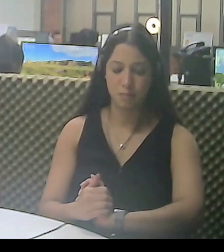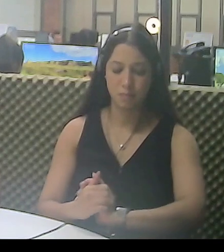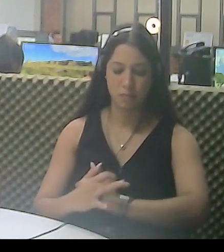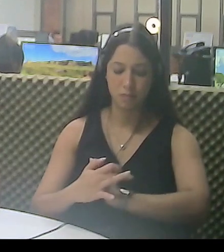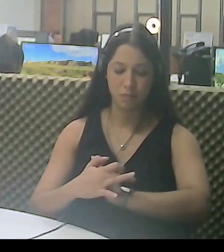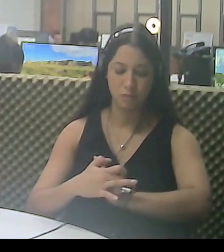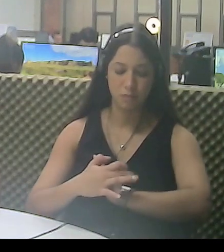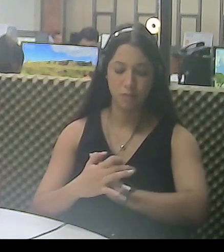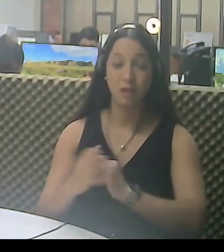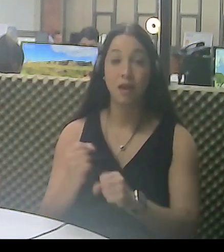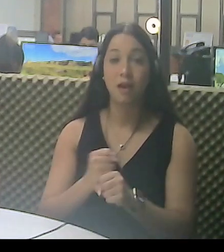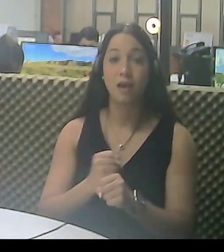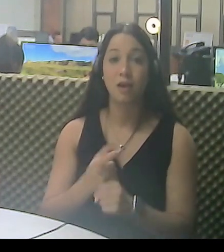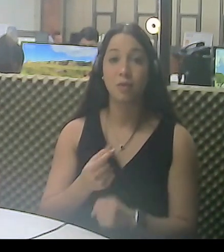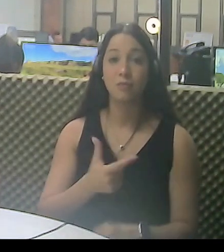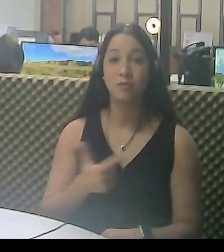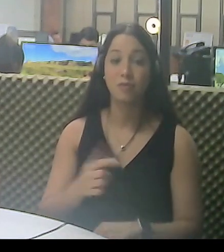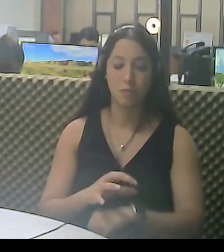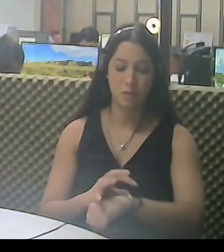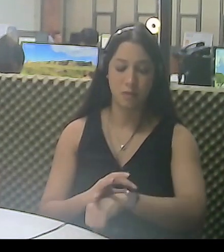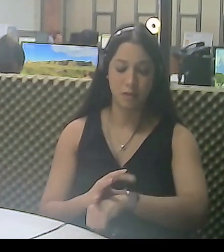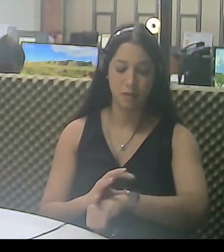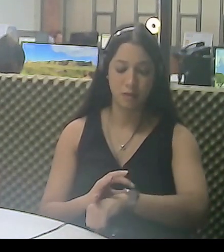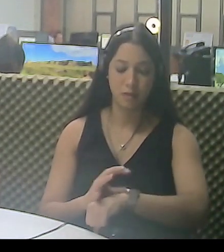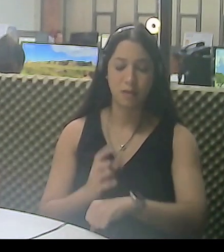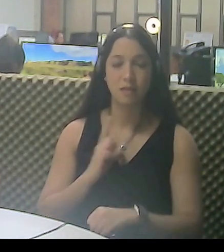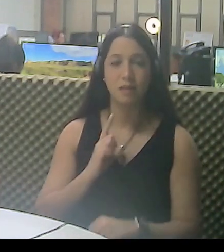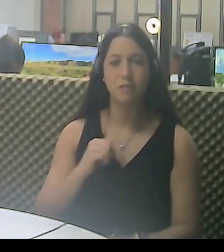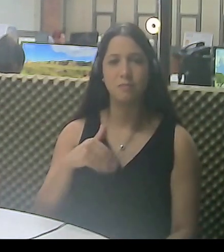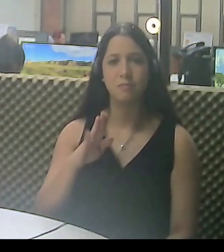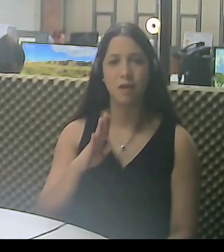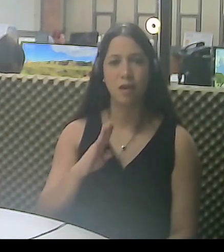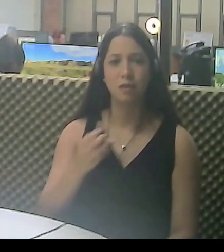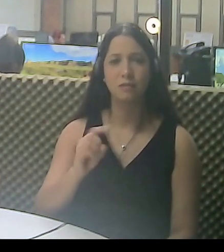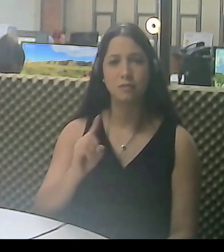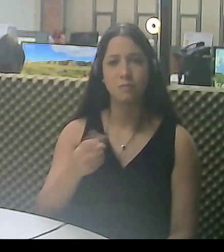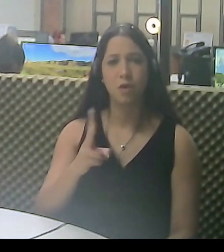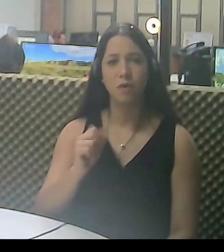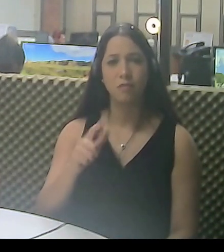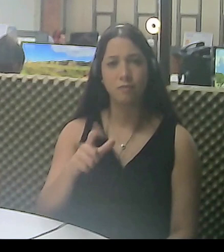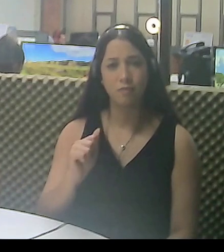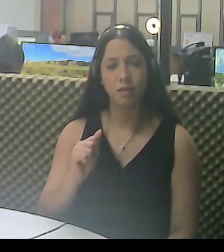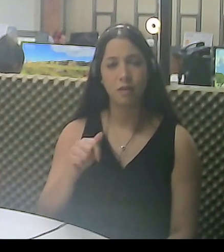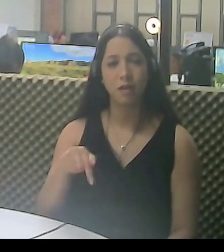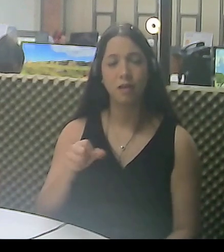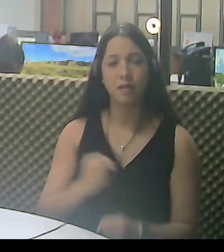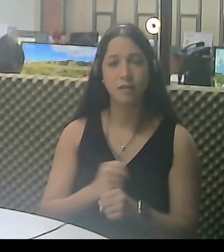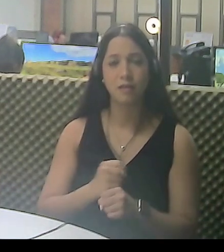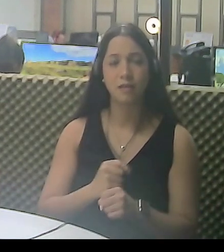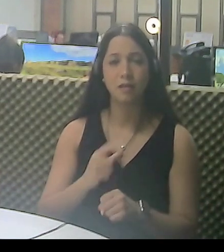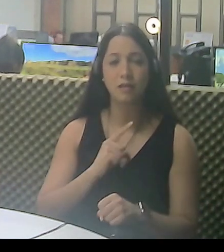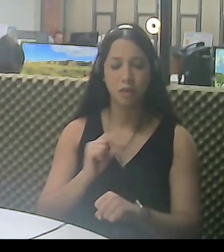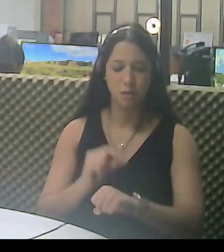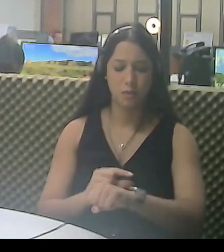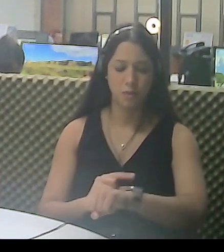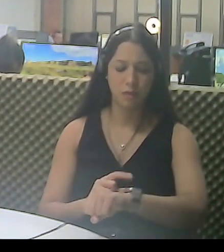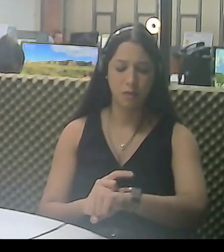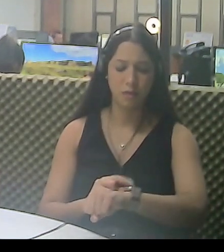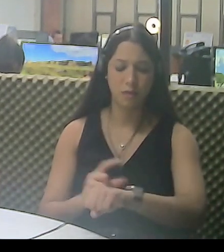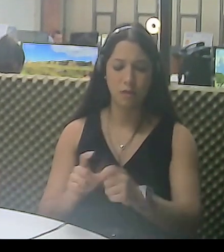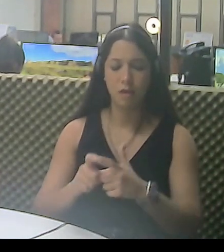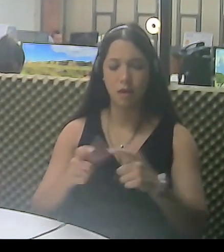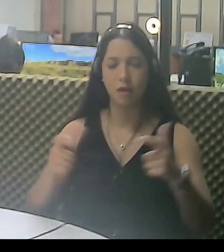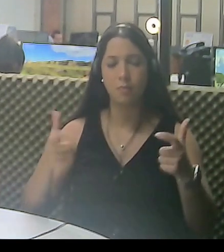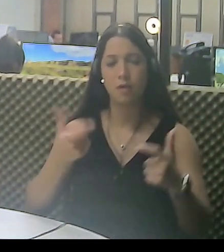de 2022, foram oferecidas mais de 6 mil vagas. E nesse ano, nós temos a projeção de ampliação